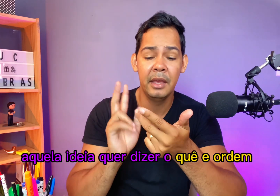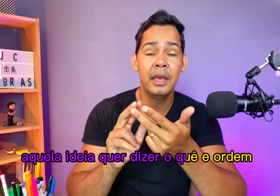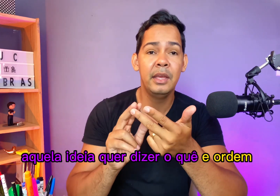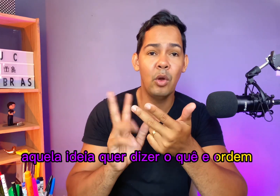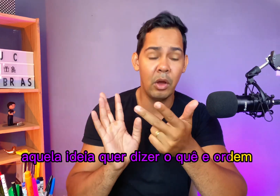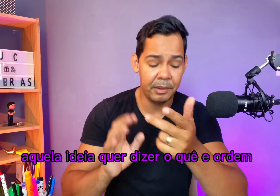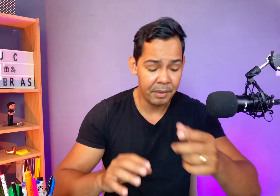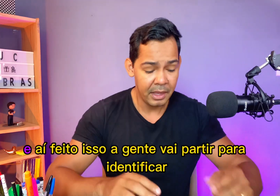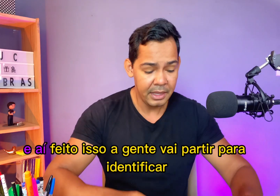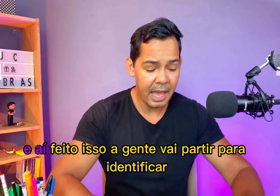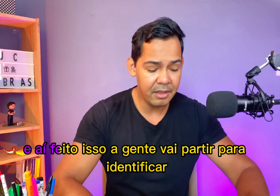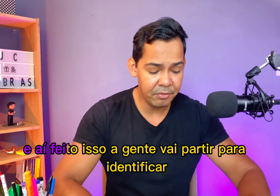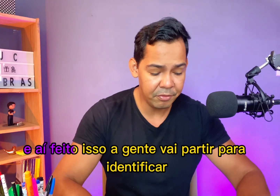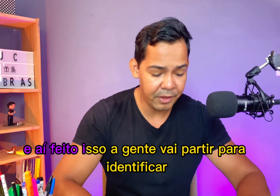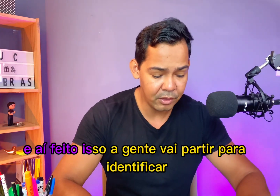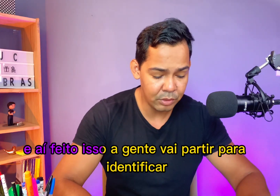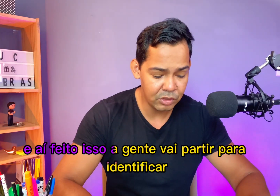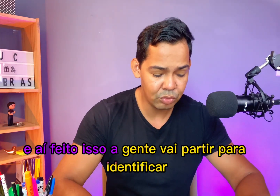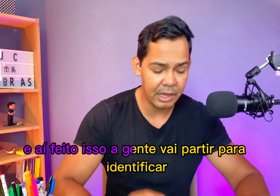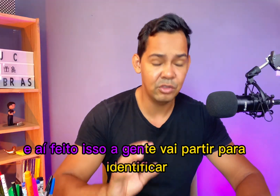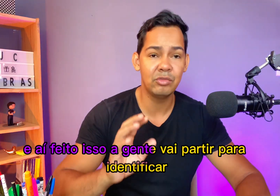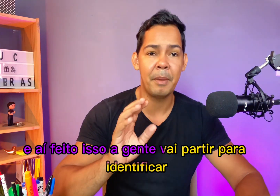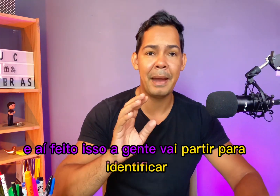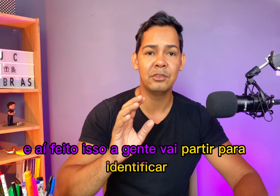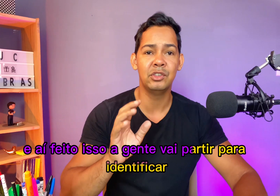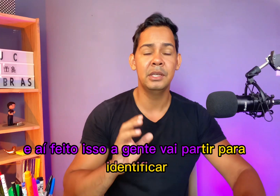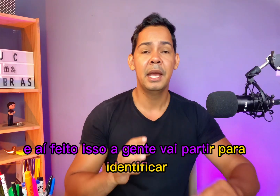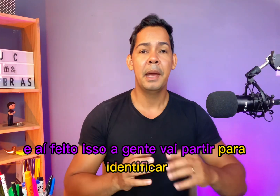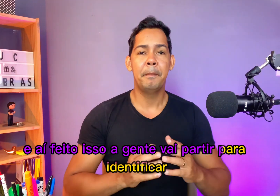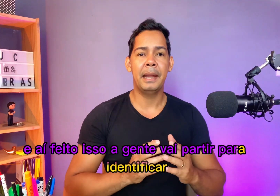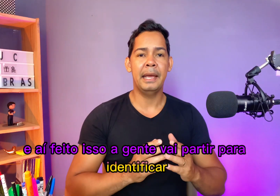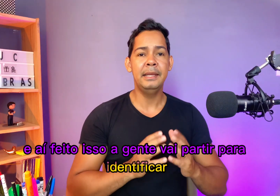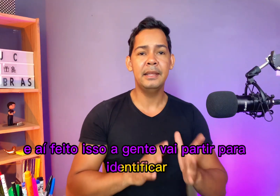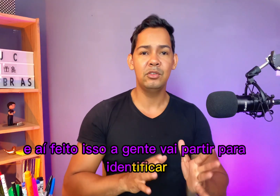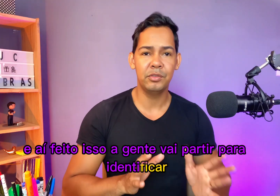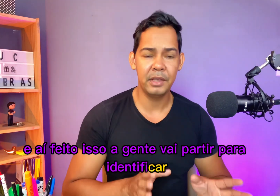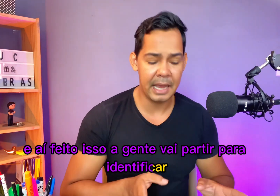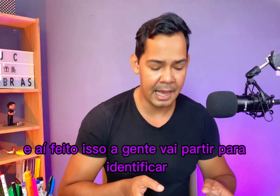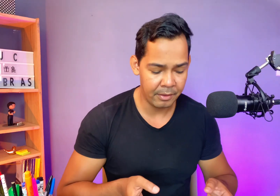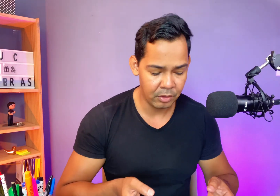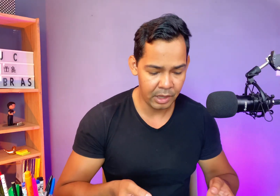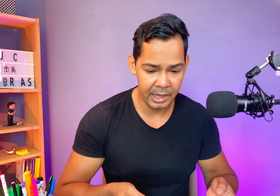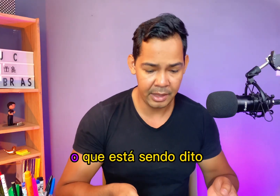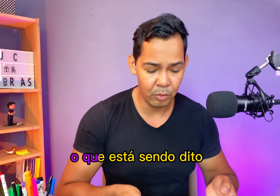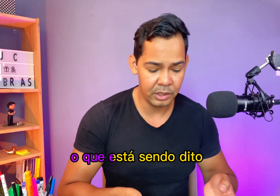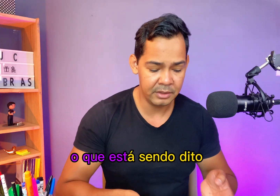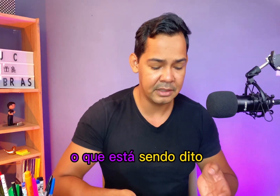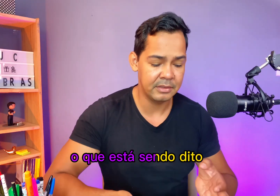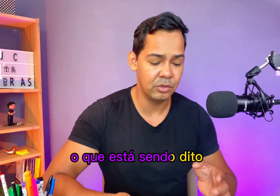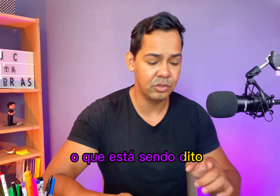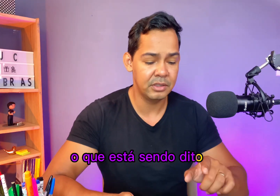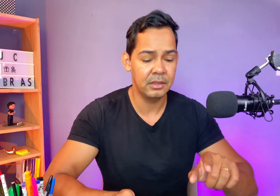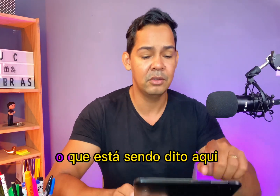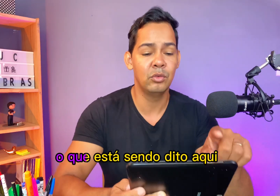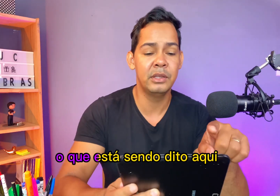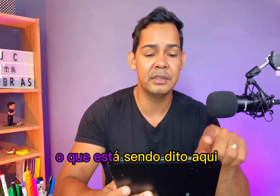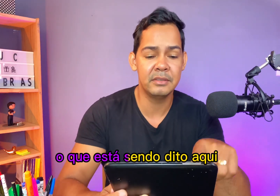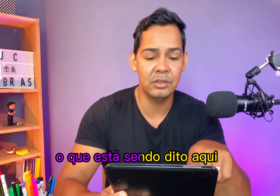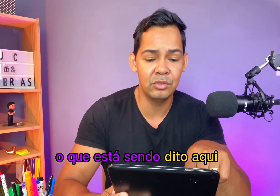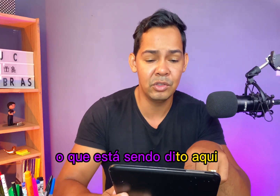e ordem. E aí, feito isso, a gente vai partir para identificar o que está sendo dito